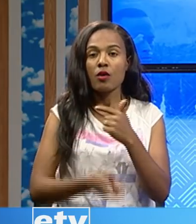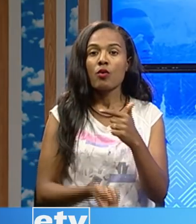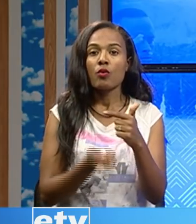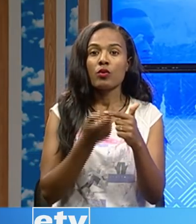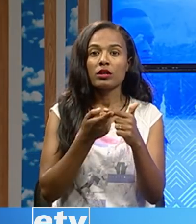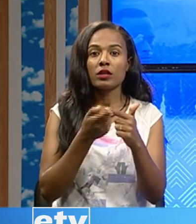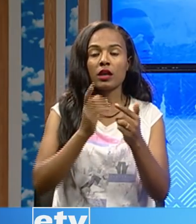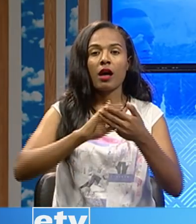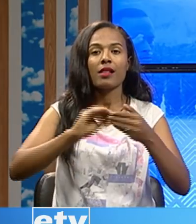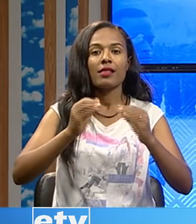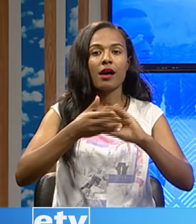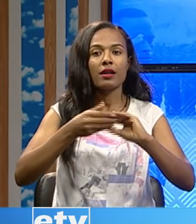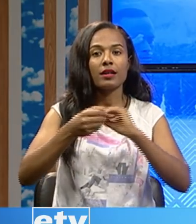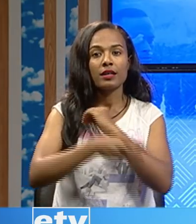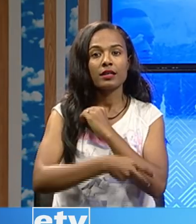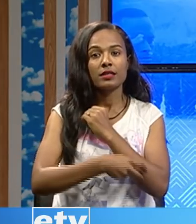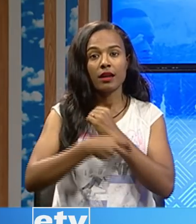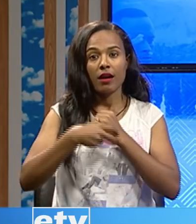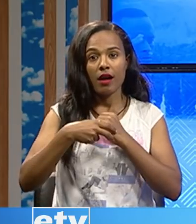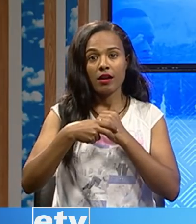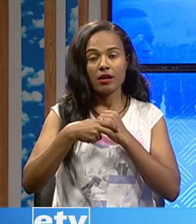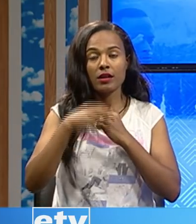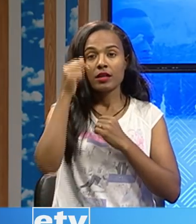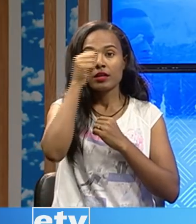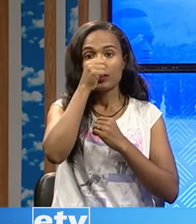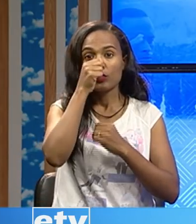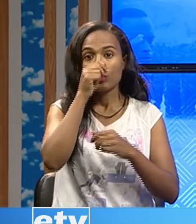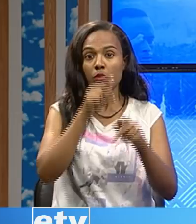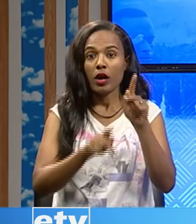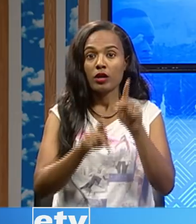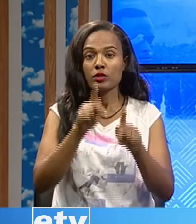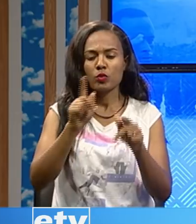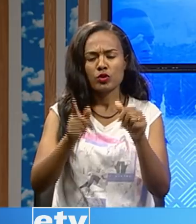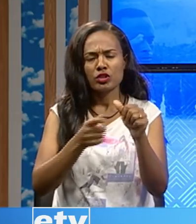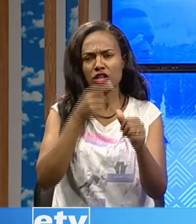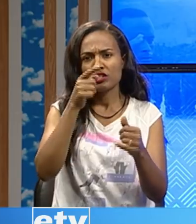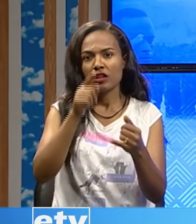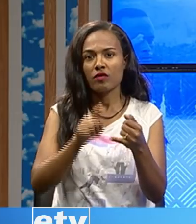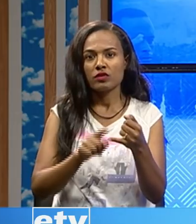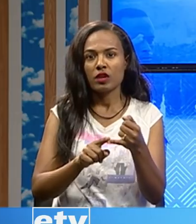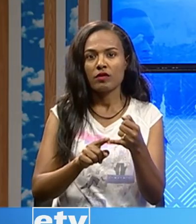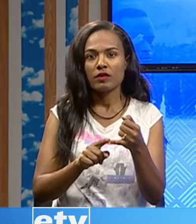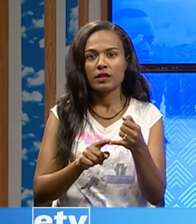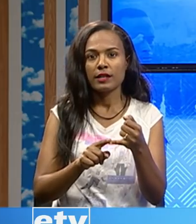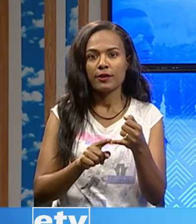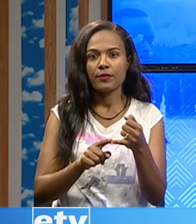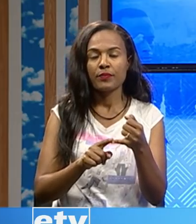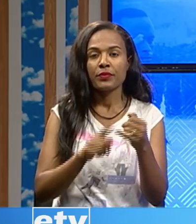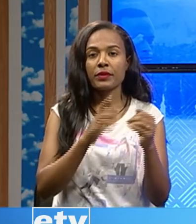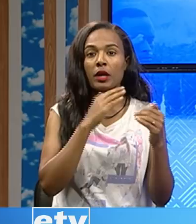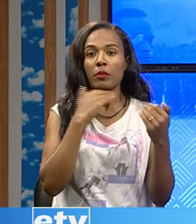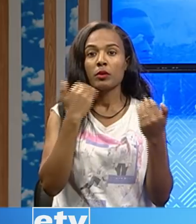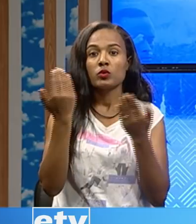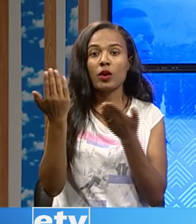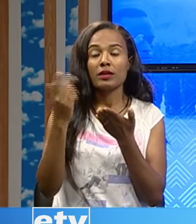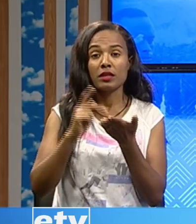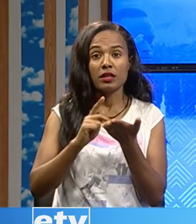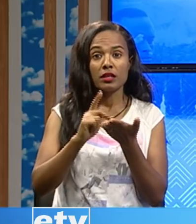ሁለተኛ ታሪክ ይሰርቃል። የኢትዮጵያ ህዝቦች ከጫፍ ጫፍ መስዋዕትነት